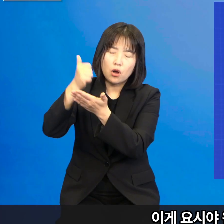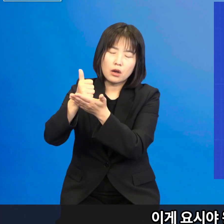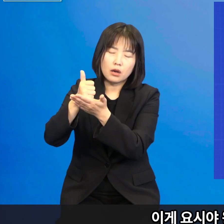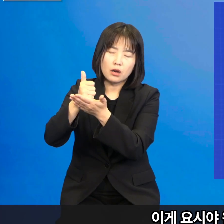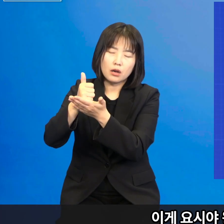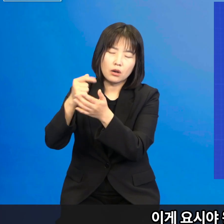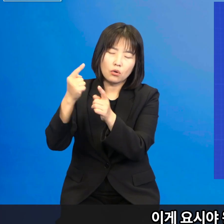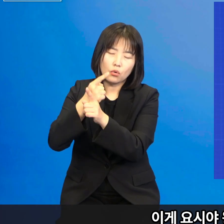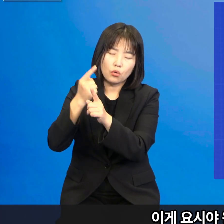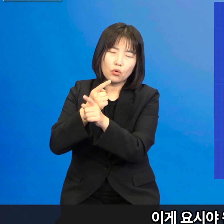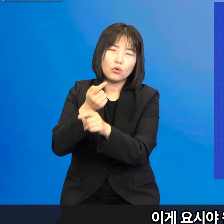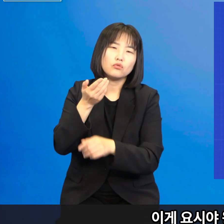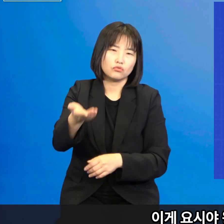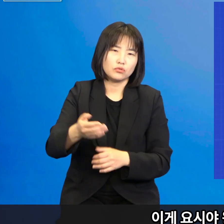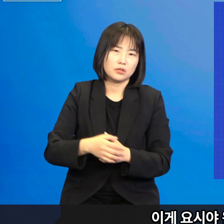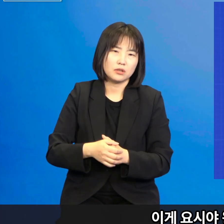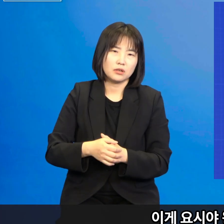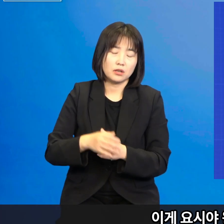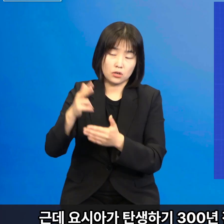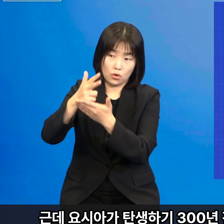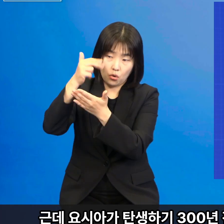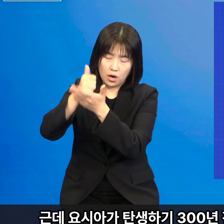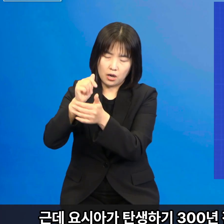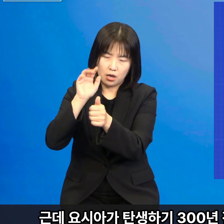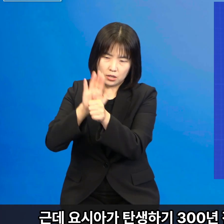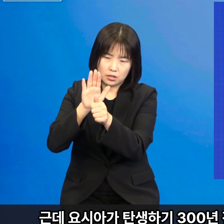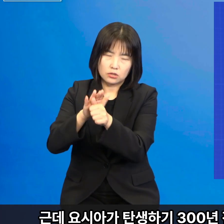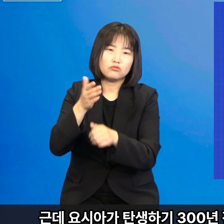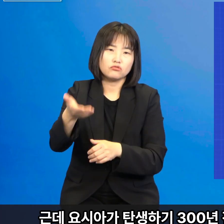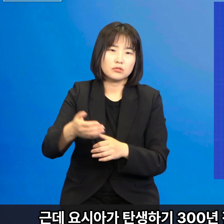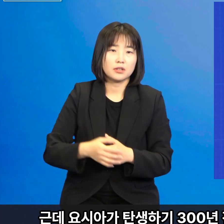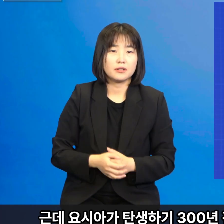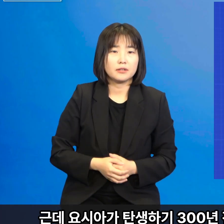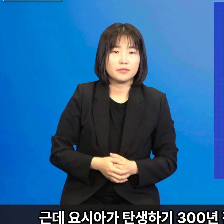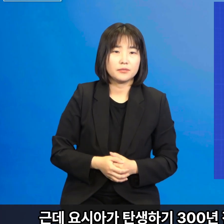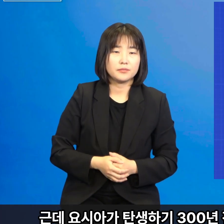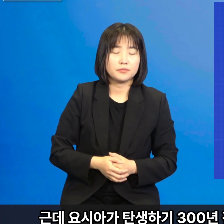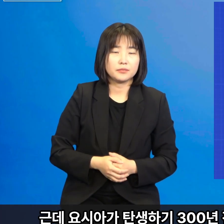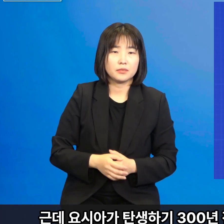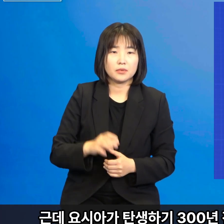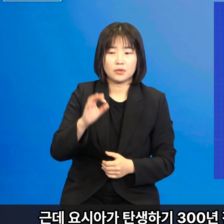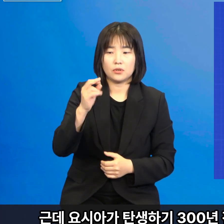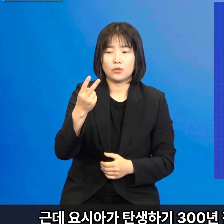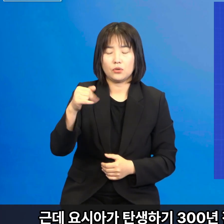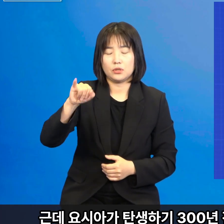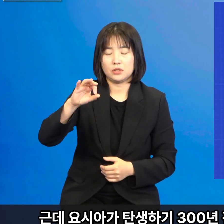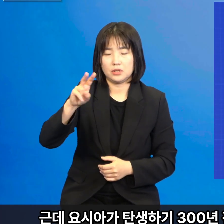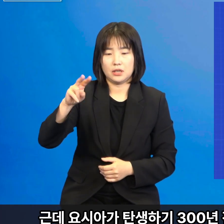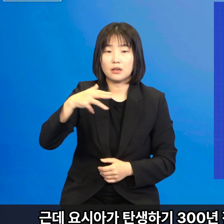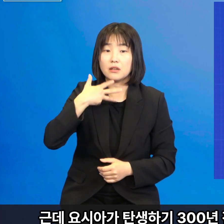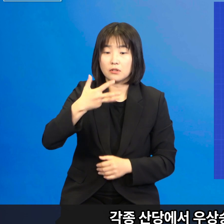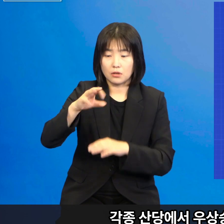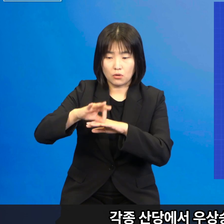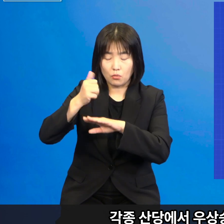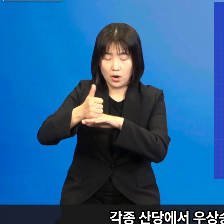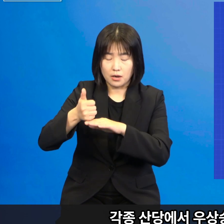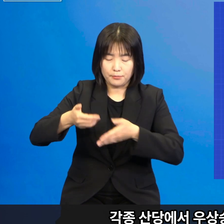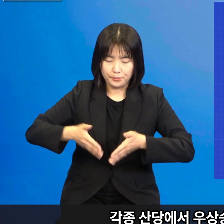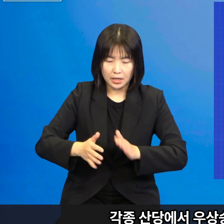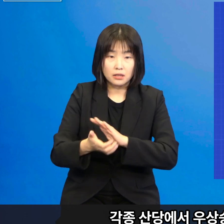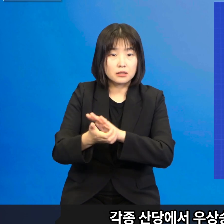주신다. 이게 요시아 왕의 뜻입니다. 근데 이 요시아가 탄생하기 300년 전에 북이스라엘의 여로보암 왕이